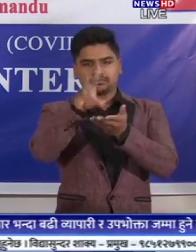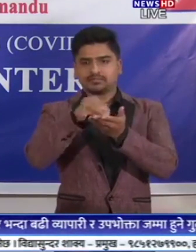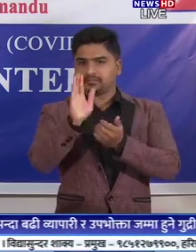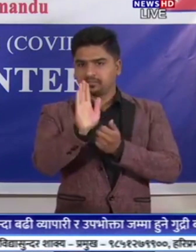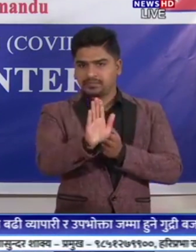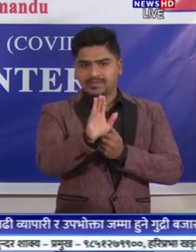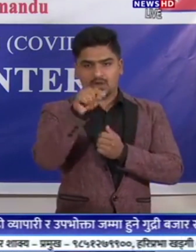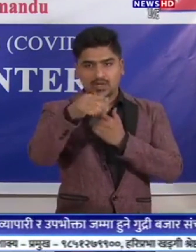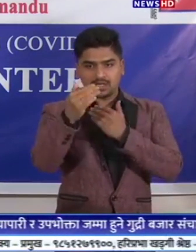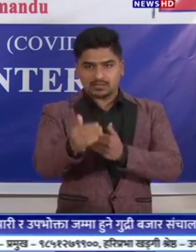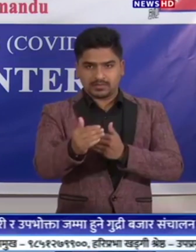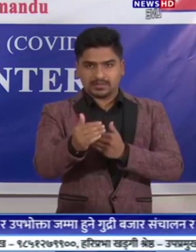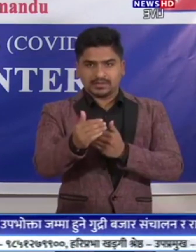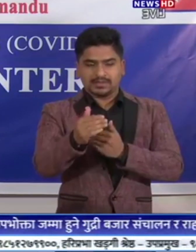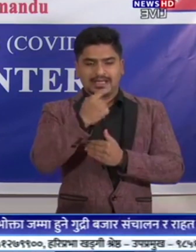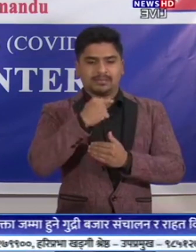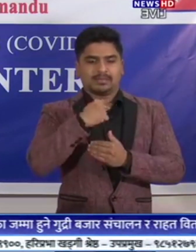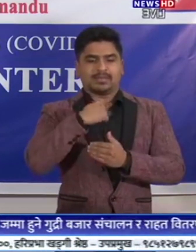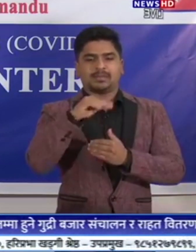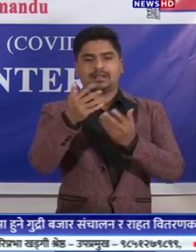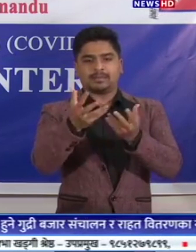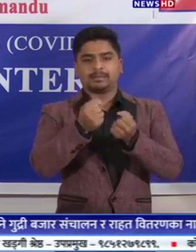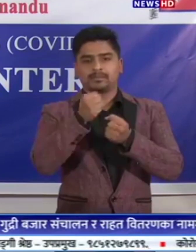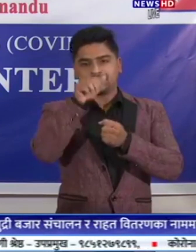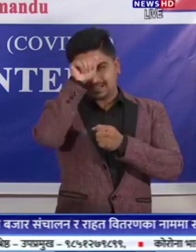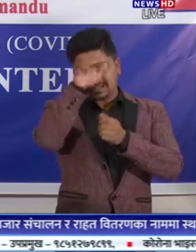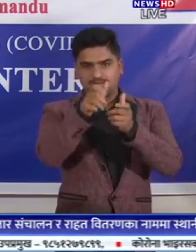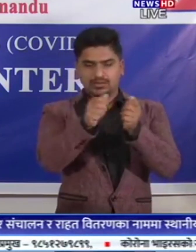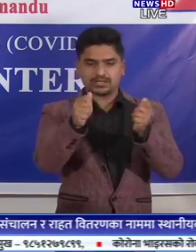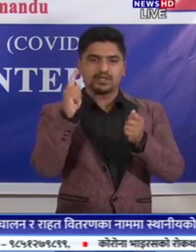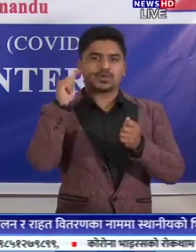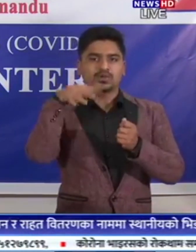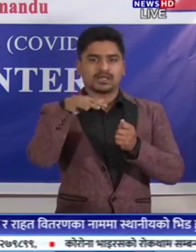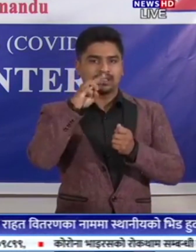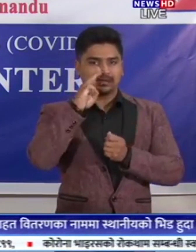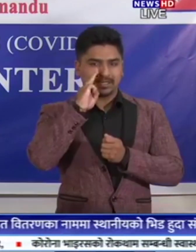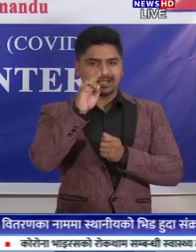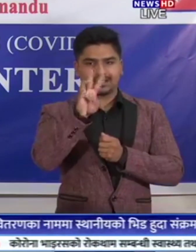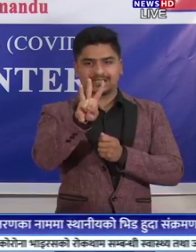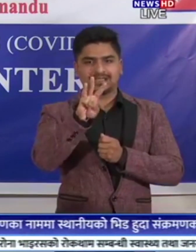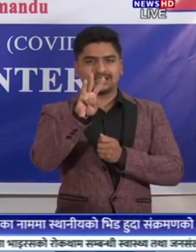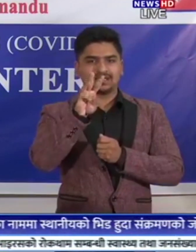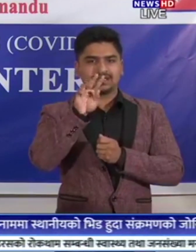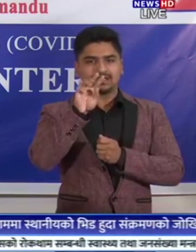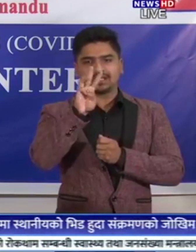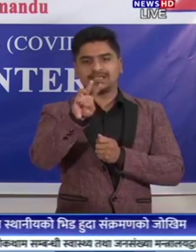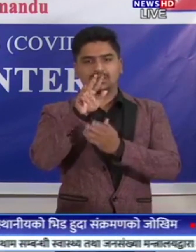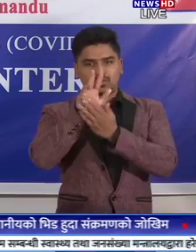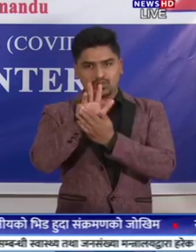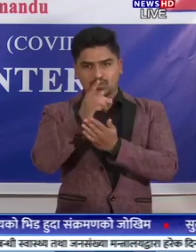काशन, हाल सम्मा आमिले प्राप्त जानकारी अनुसार कोईलाली मा 349 सोटा,